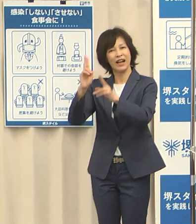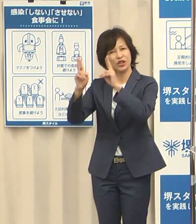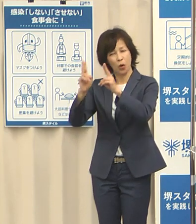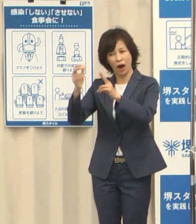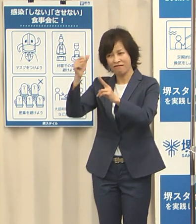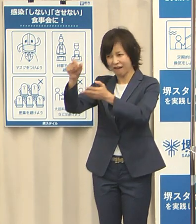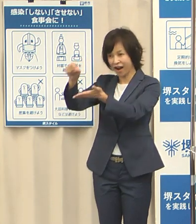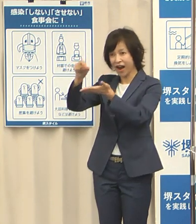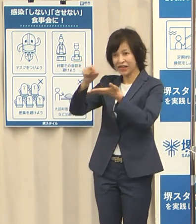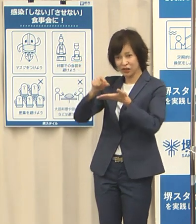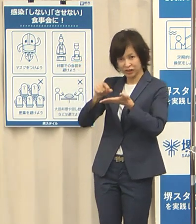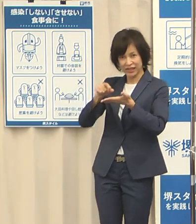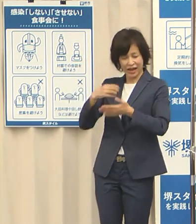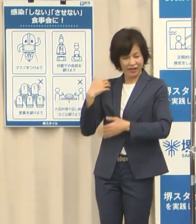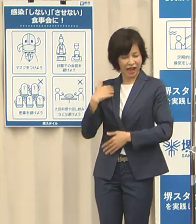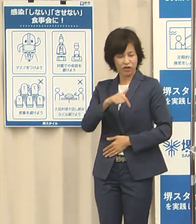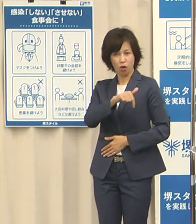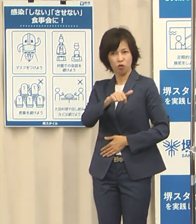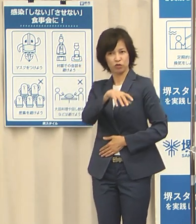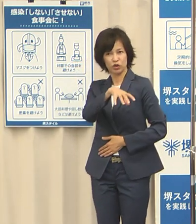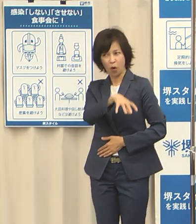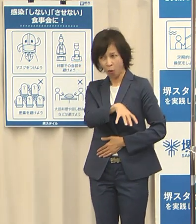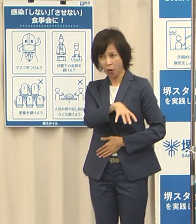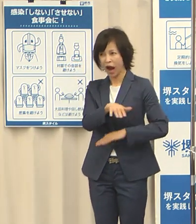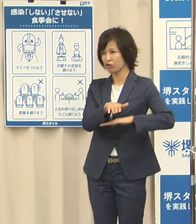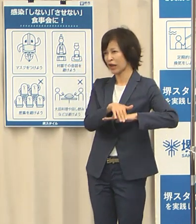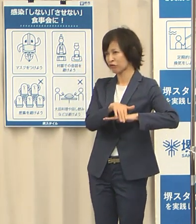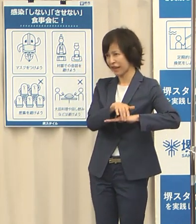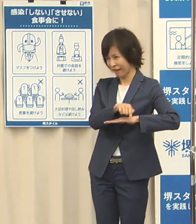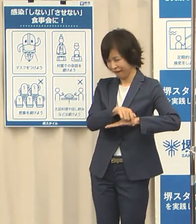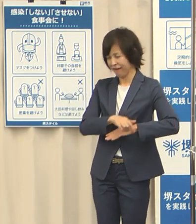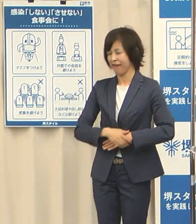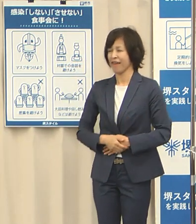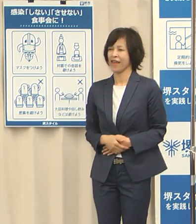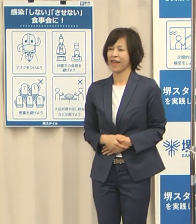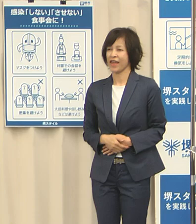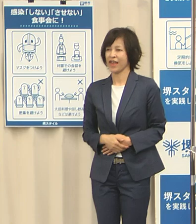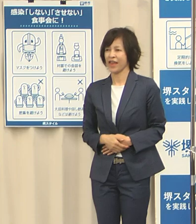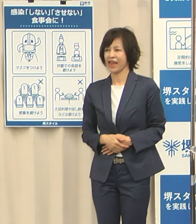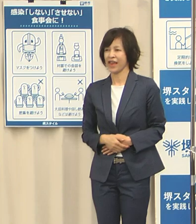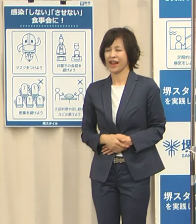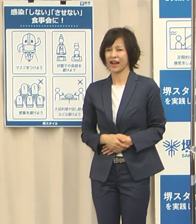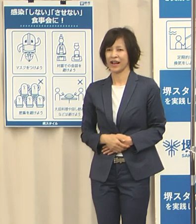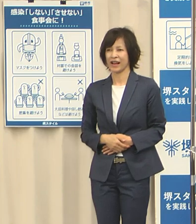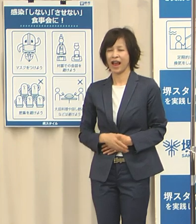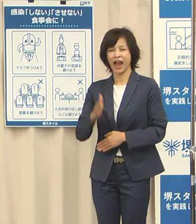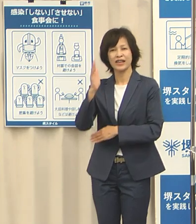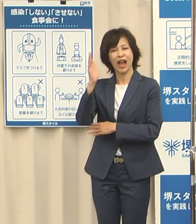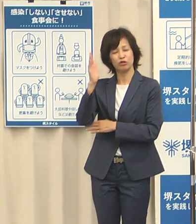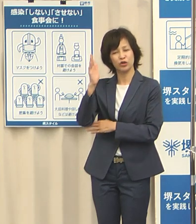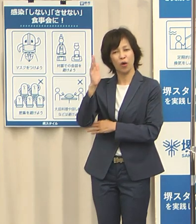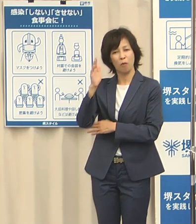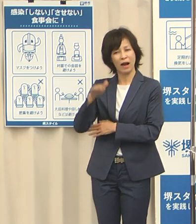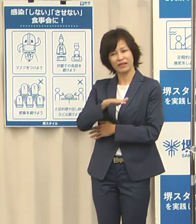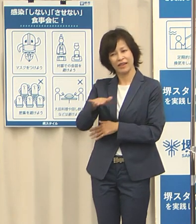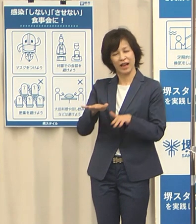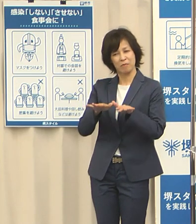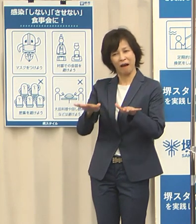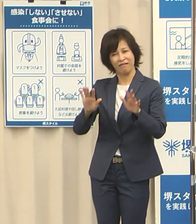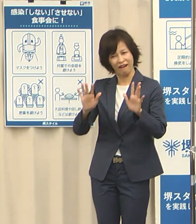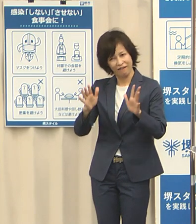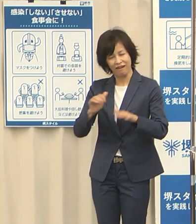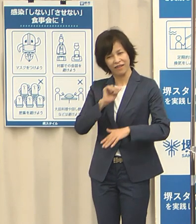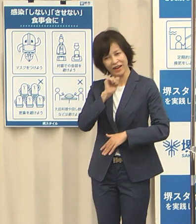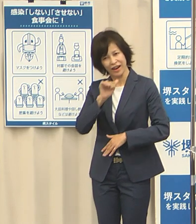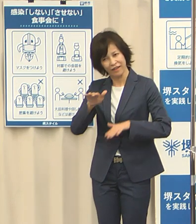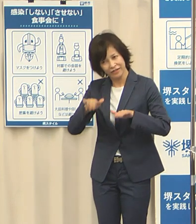った場合に担当部署で受け付けて、それが堺市役所全体で共有されなかったっていうのはそれは分かるんですけれども